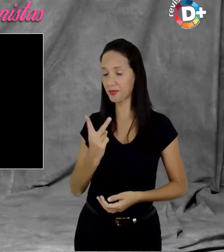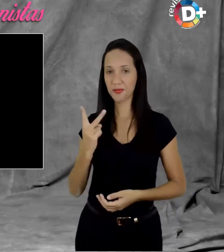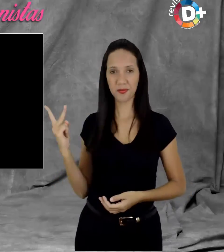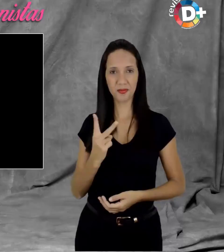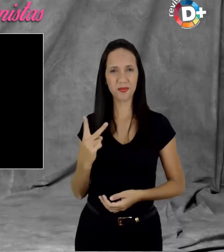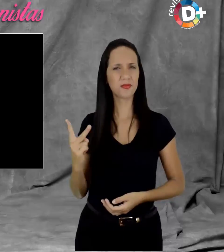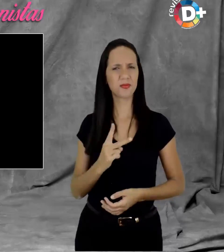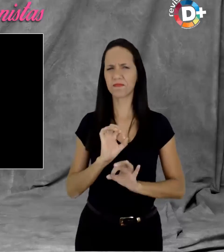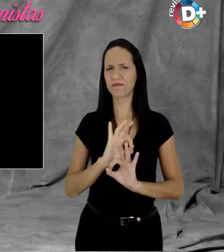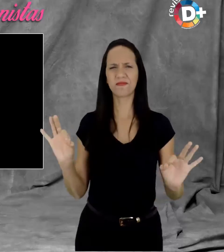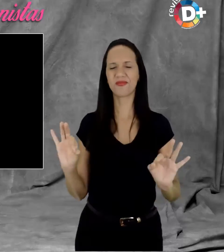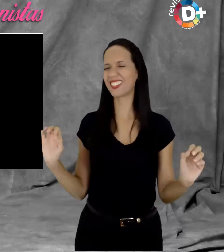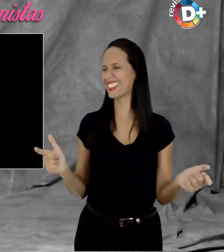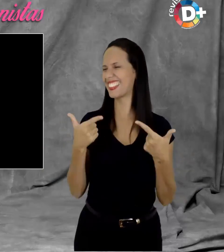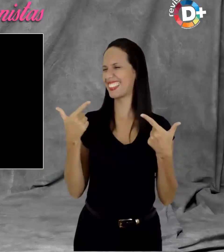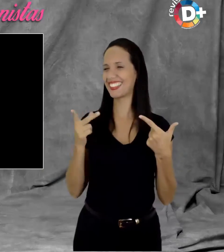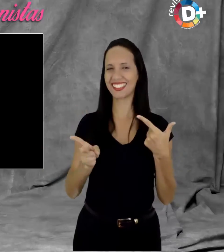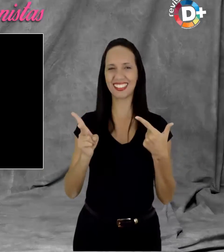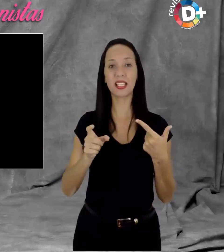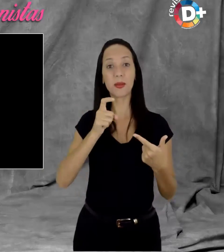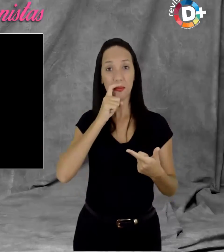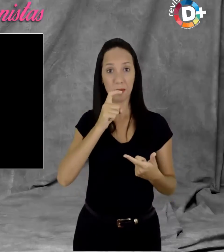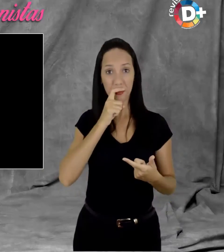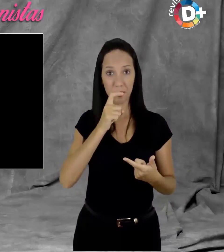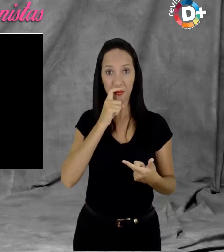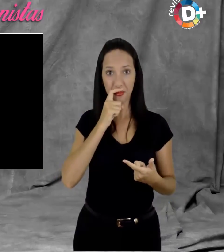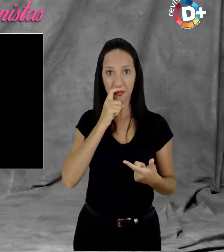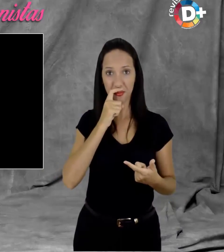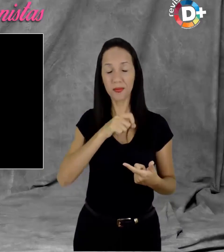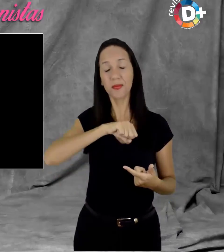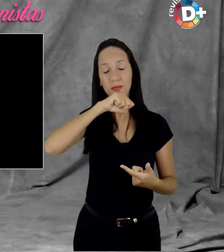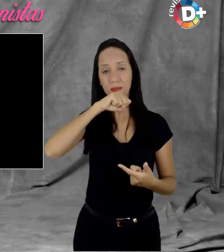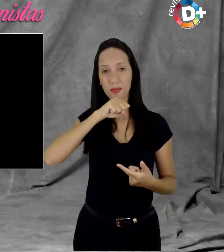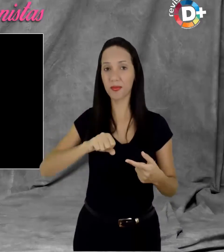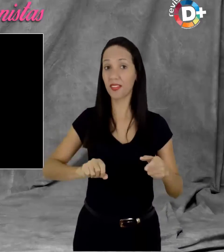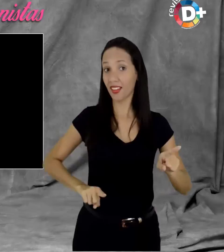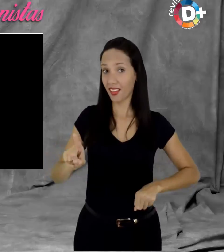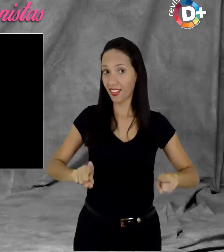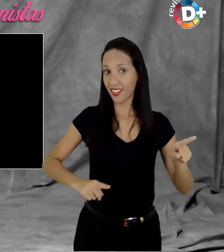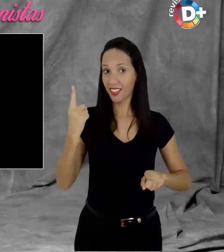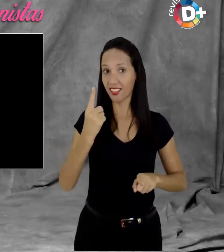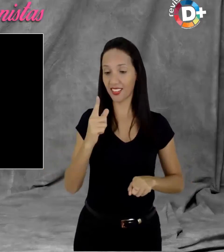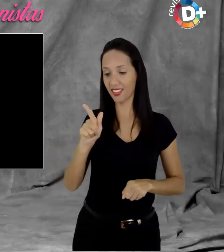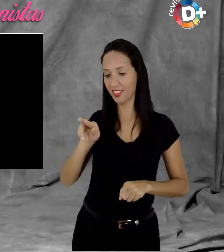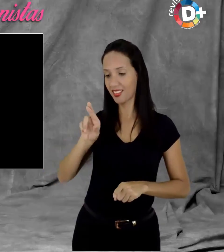As duas são donas de excelente humor. Filhas de pais primos de primeiro grau, dizem que foi complicado